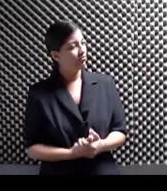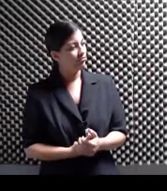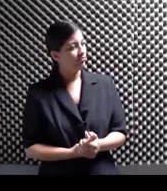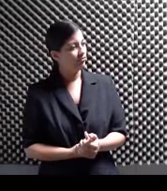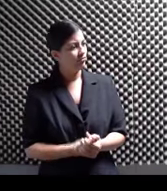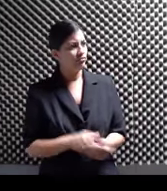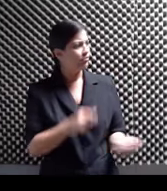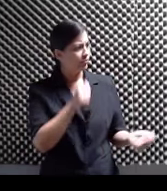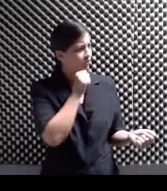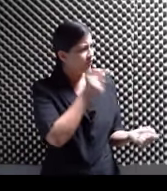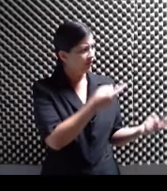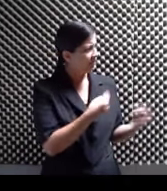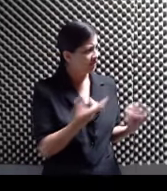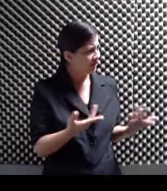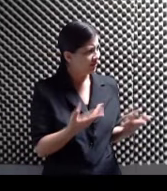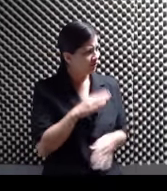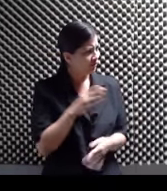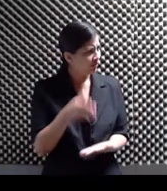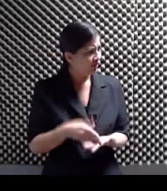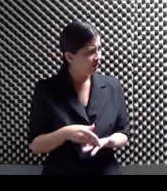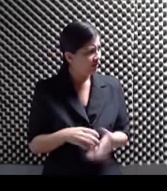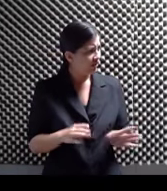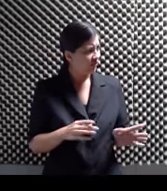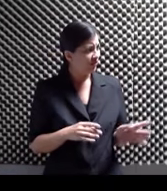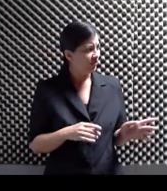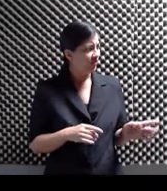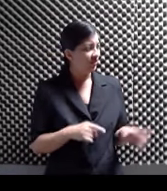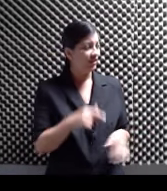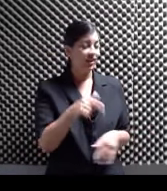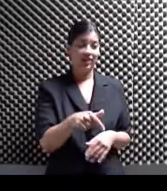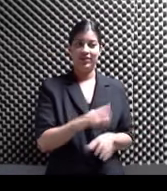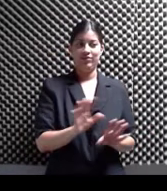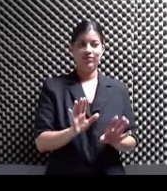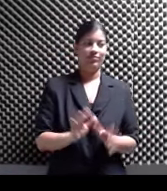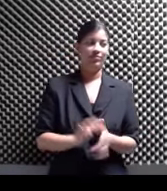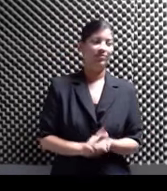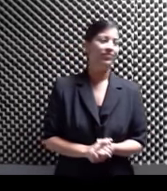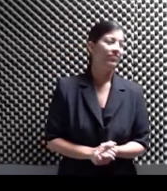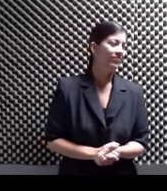Gracias. Sí, porque tú no habías estado aquí. Exacto, no. Digo, de este lado de la puerta. De ese lado para acá, sí. Que conste.